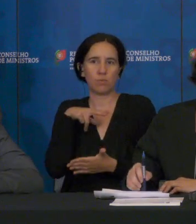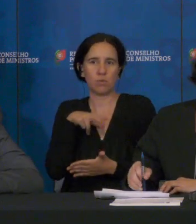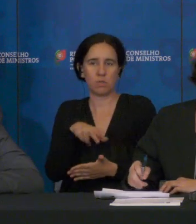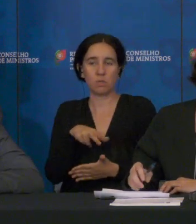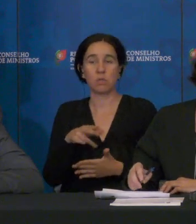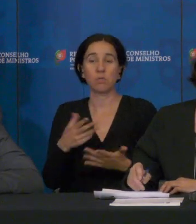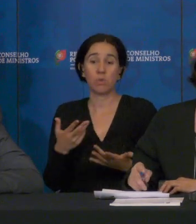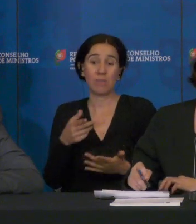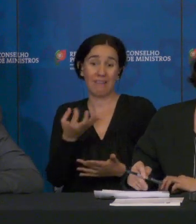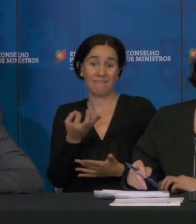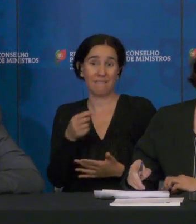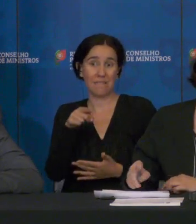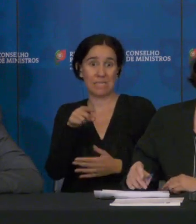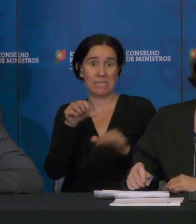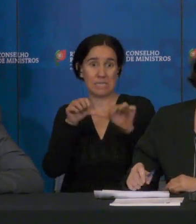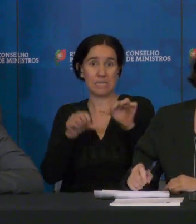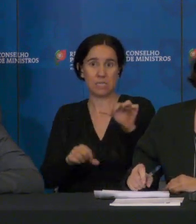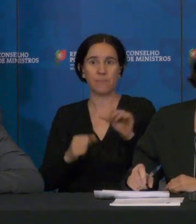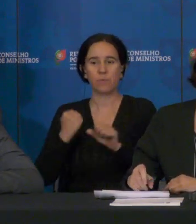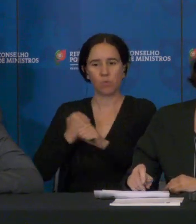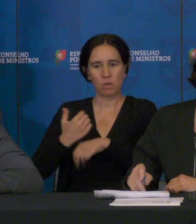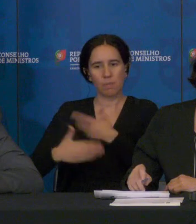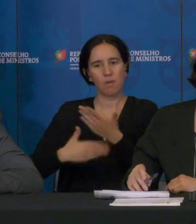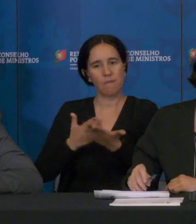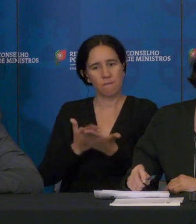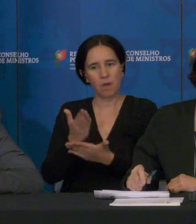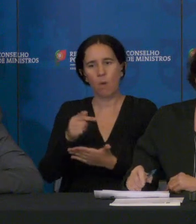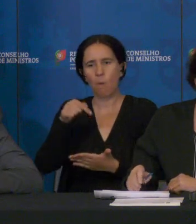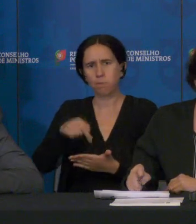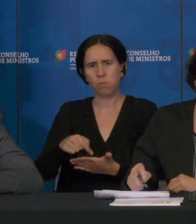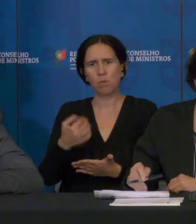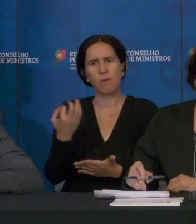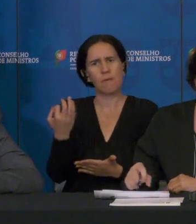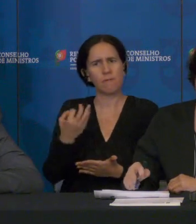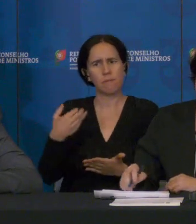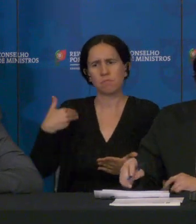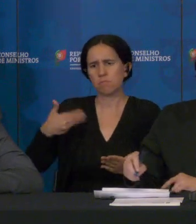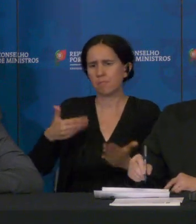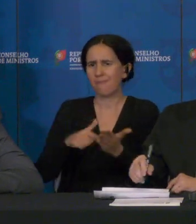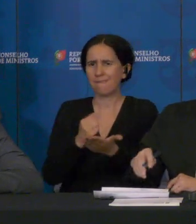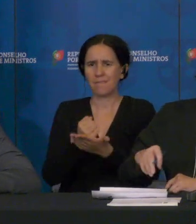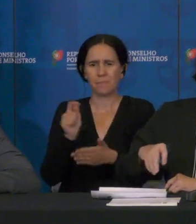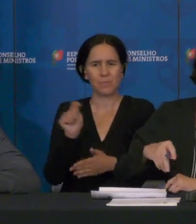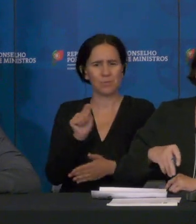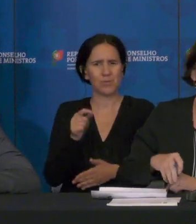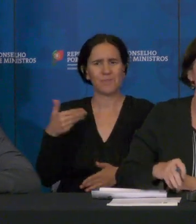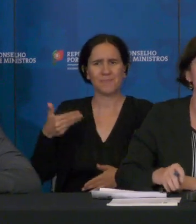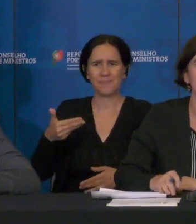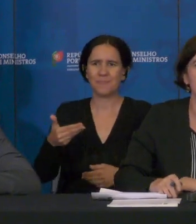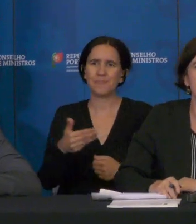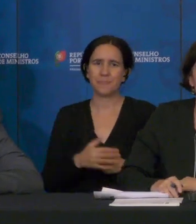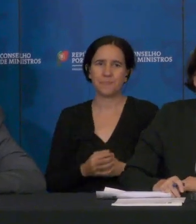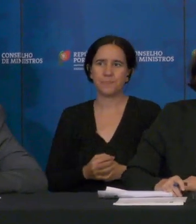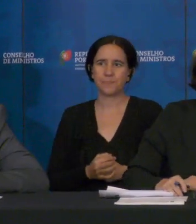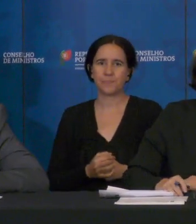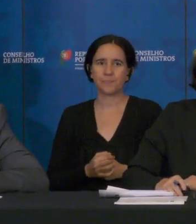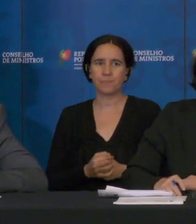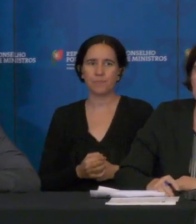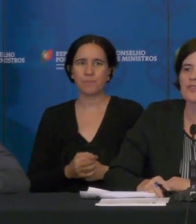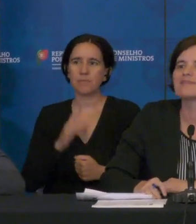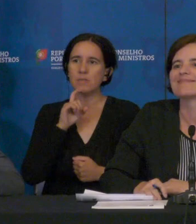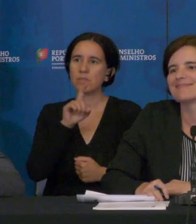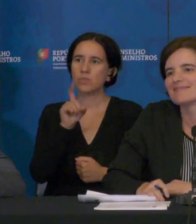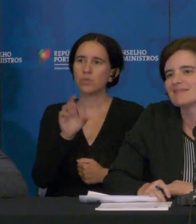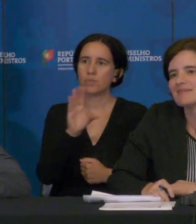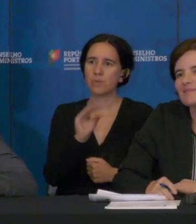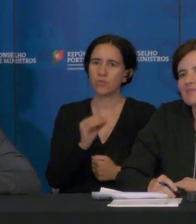E, portanto, nesse sentido, o trabalho prosseguirá de imediato, como esteve, aliás, sempre a decorrer nos últimos meses. Mais questões?